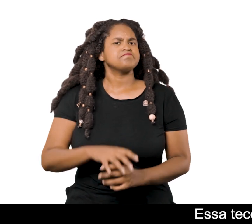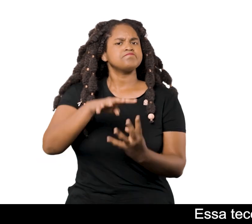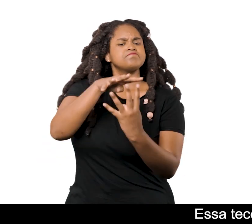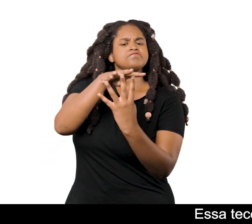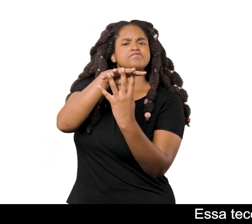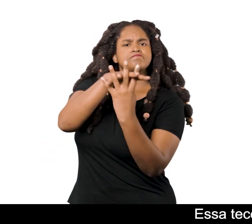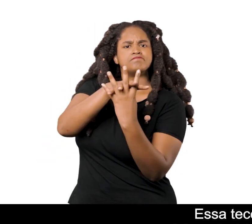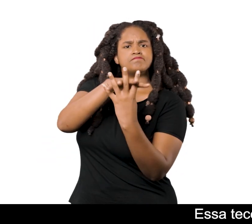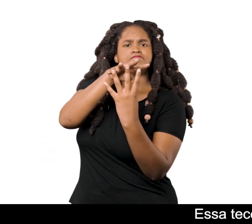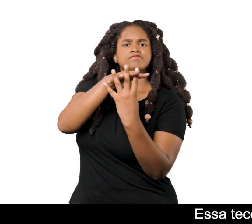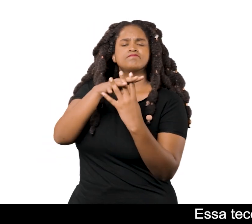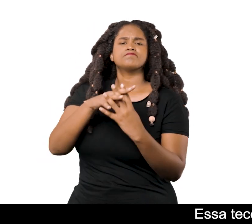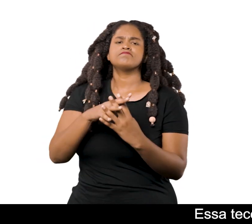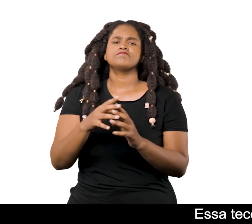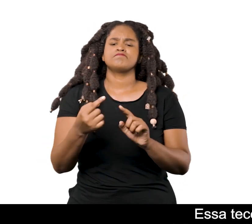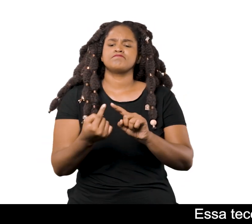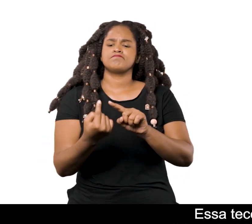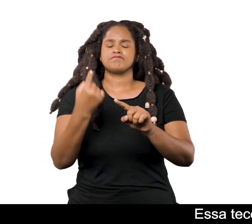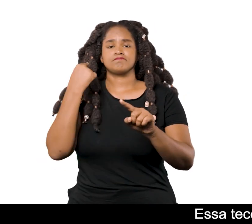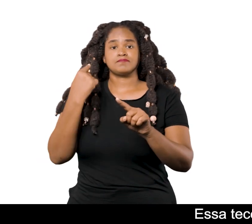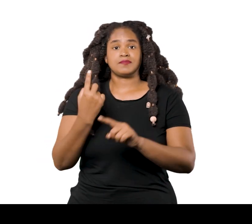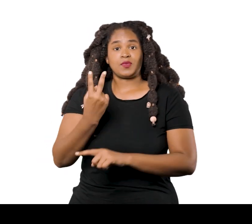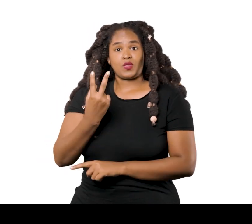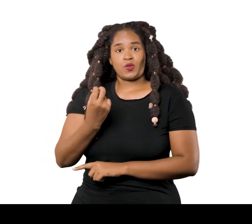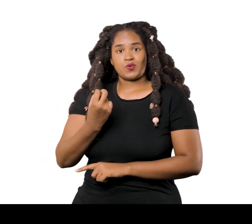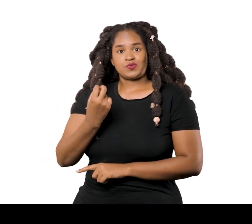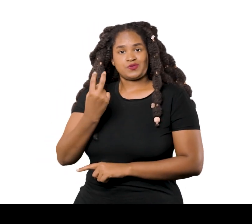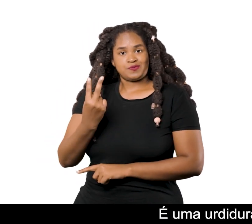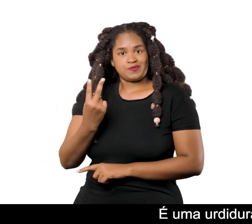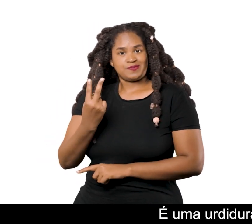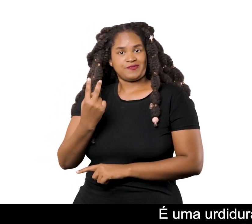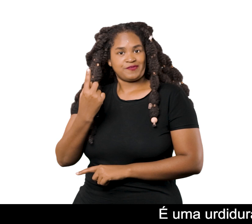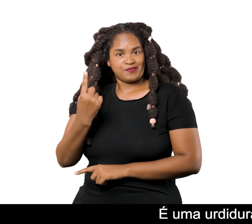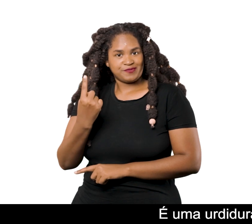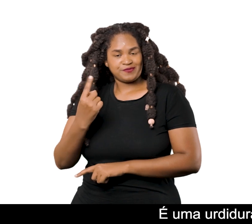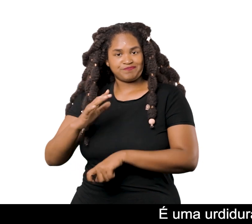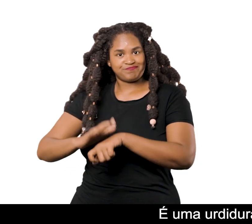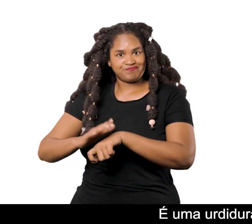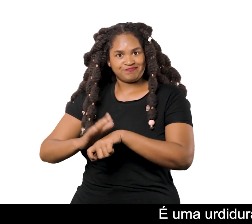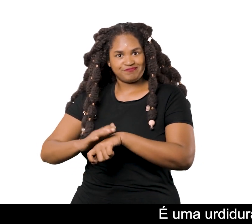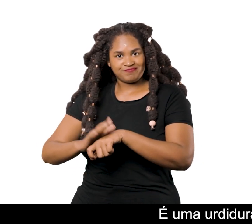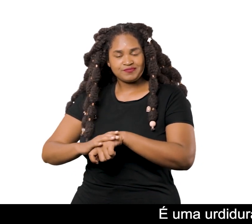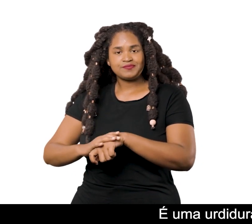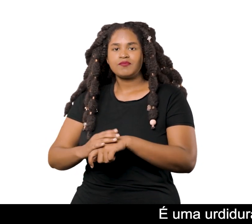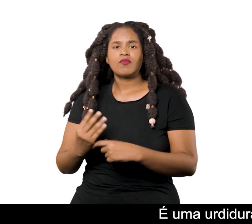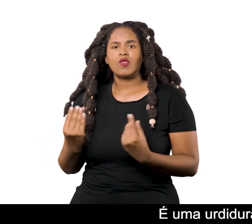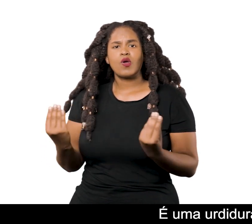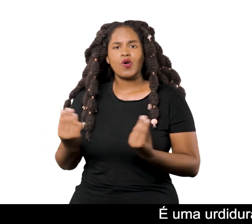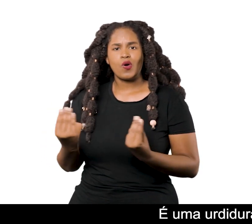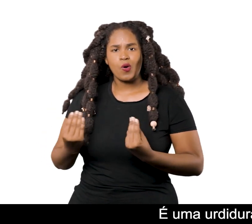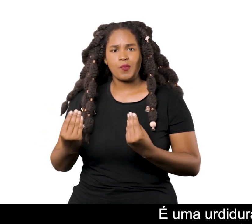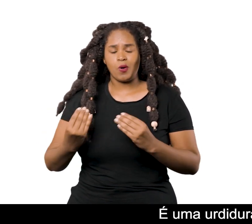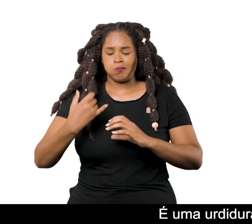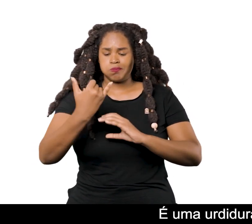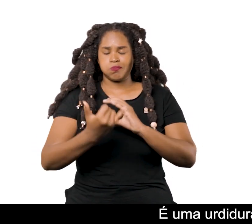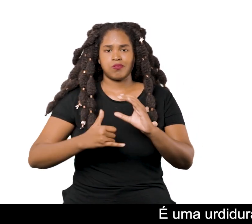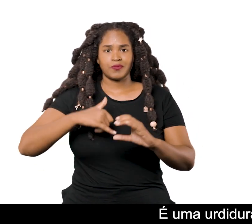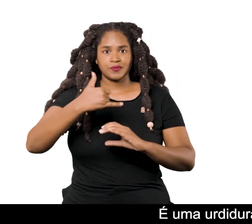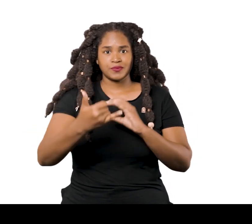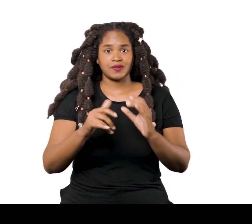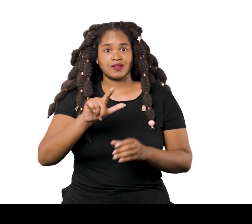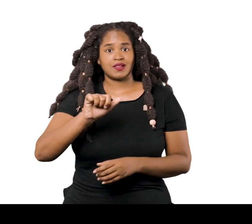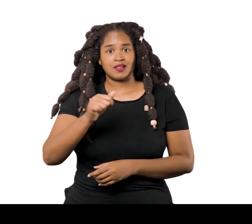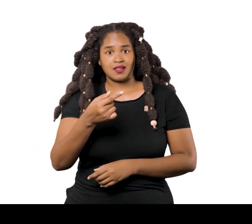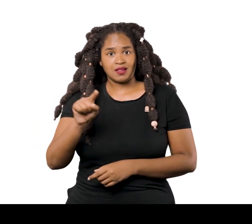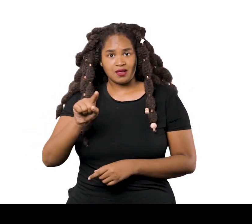Essa tecelagem foi produzida em 2021. É uma urdidura feita em lã, trama e borda de